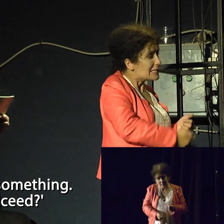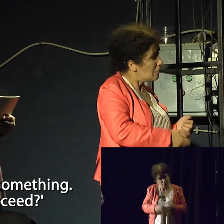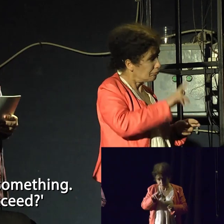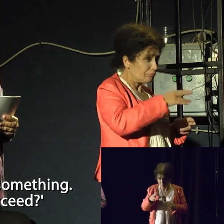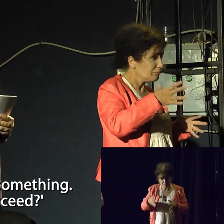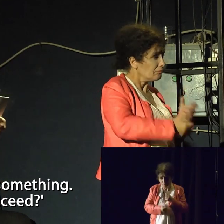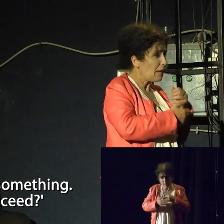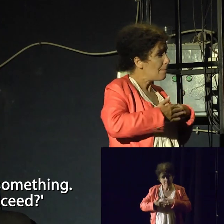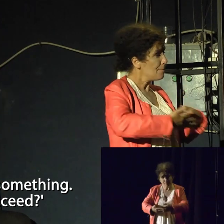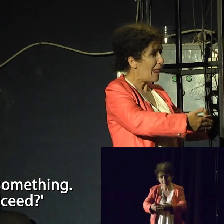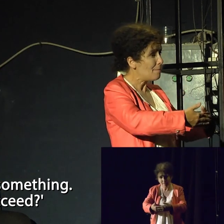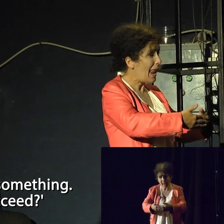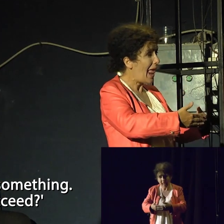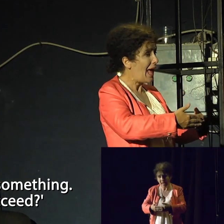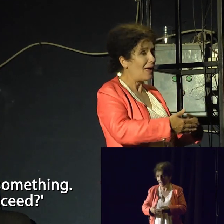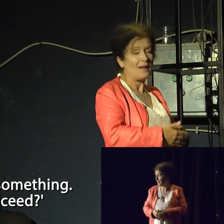фатели.